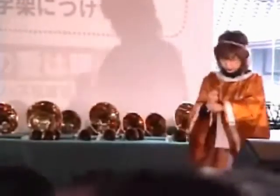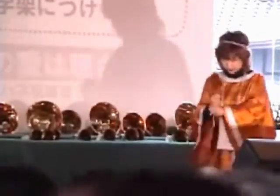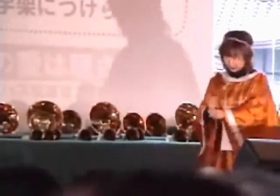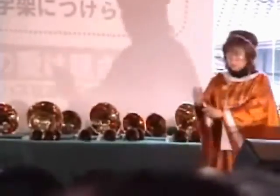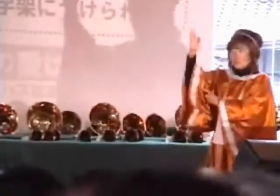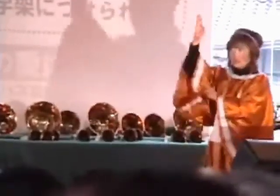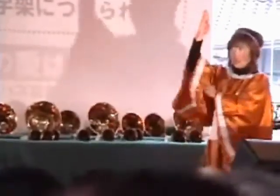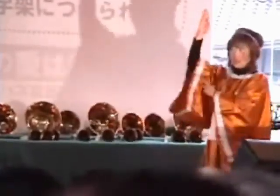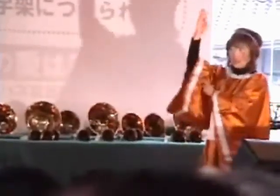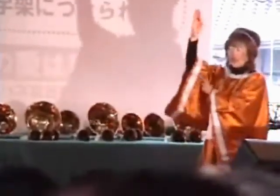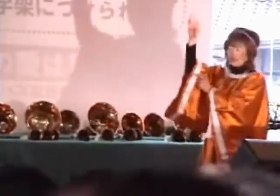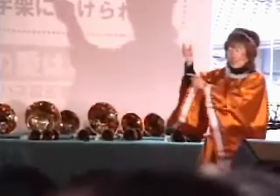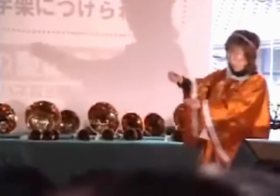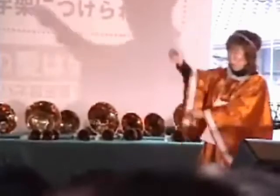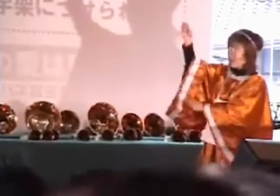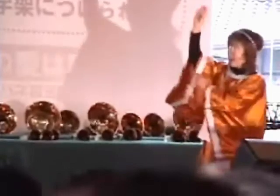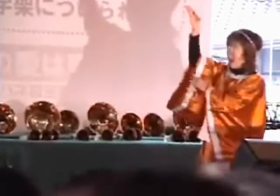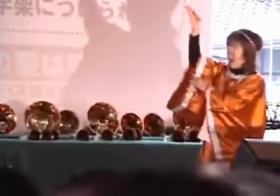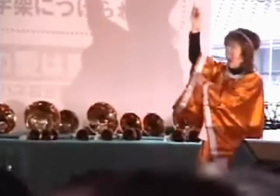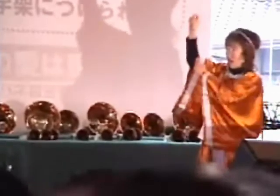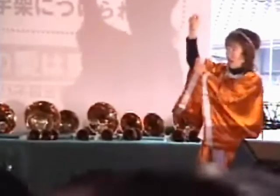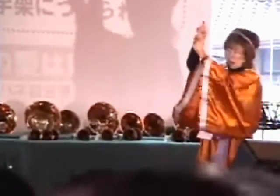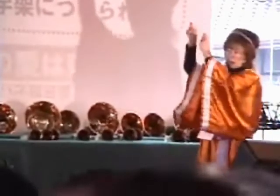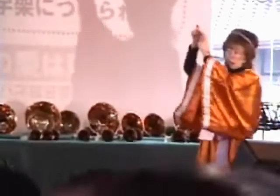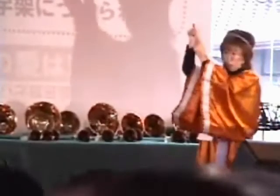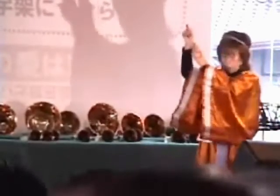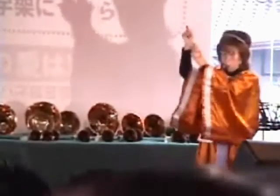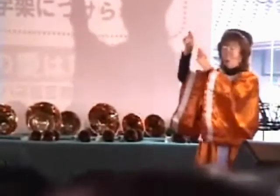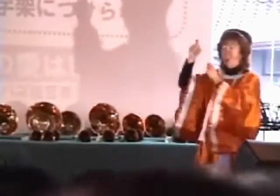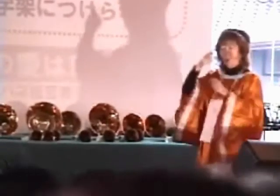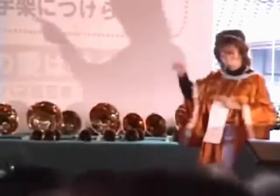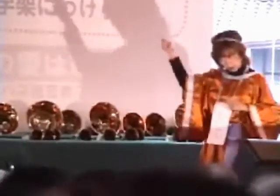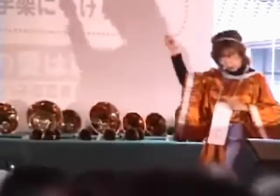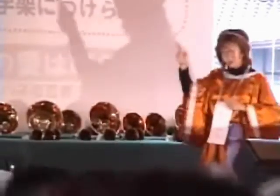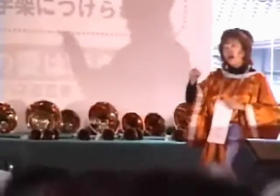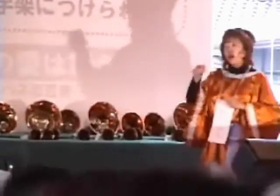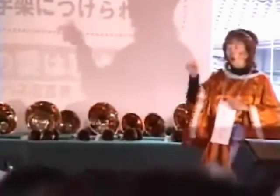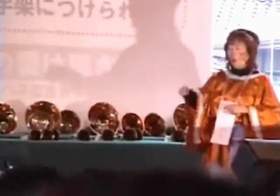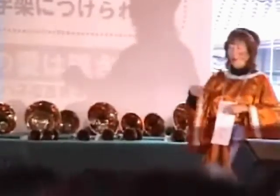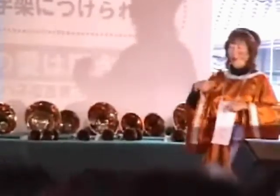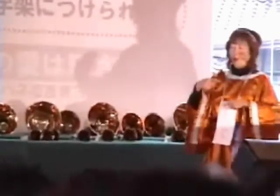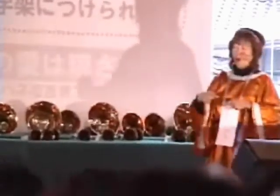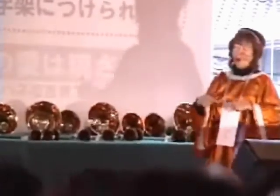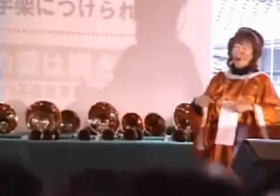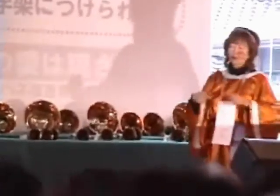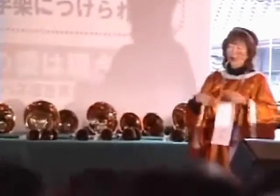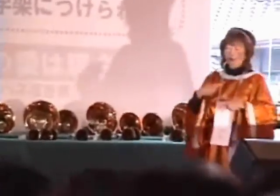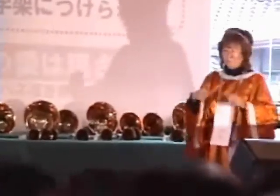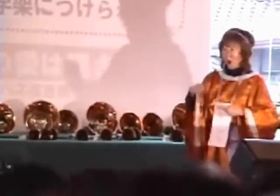聖堂で燃える蛇を作り、それを竿の上にかけなさ